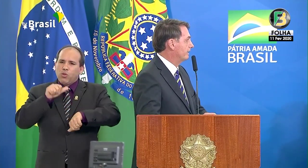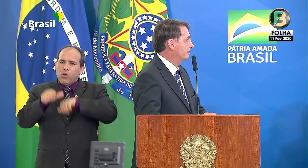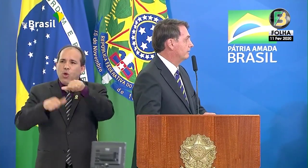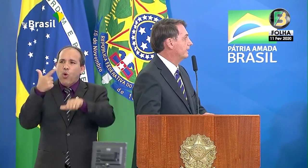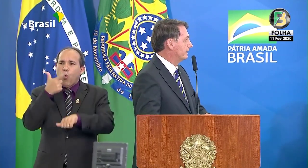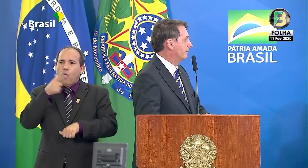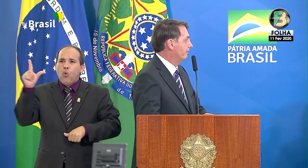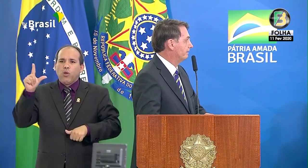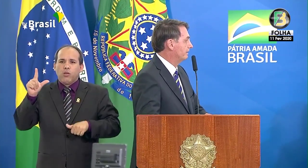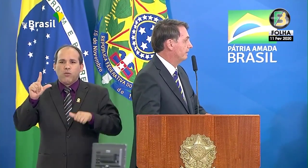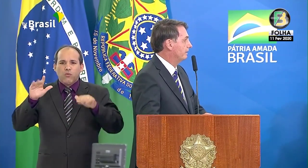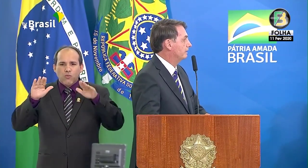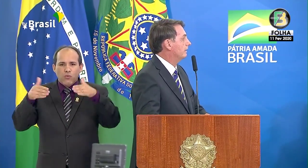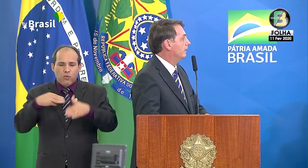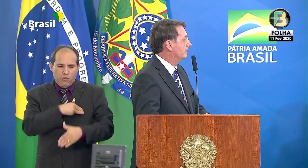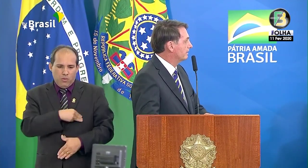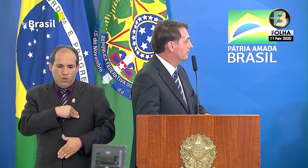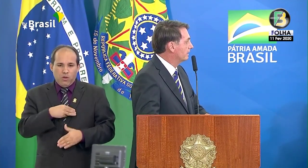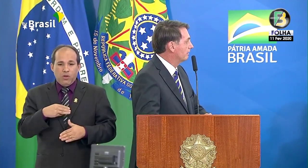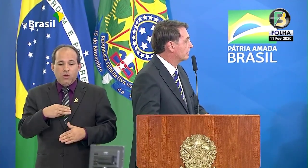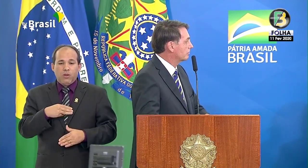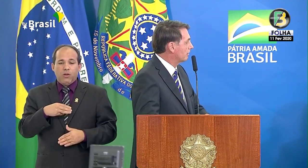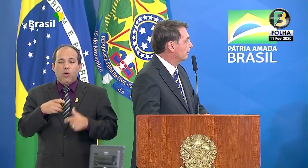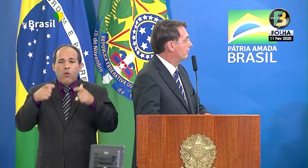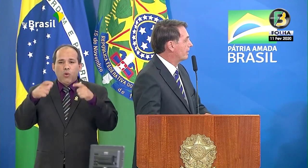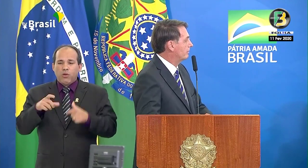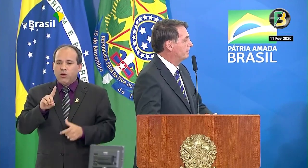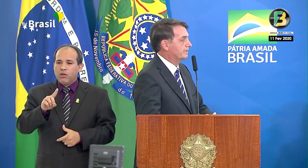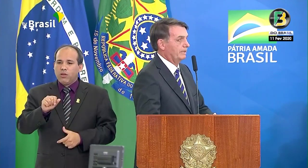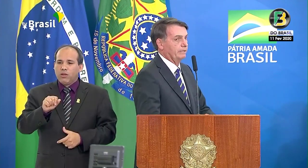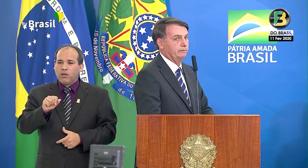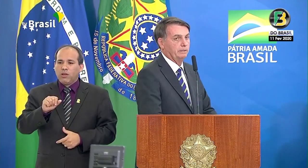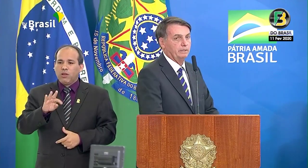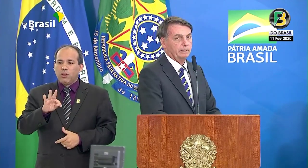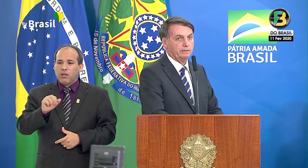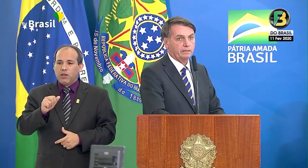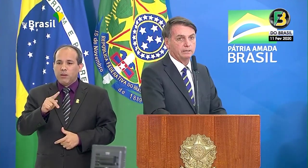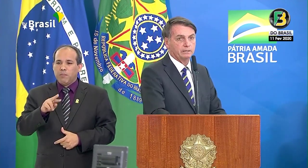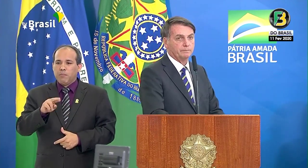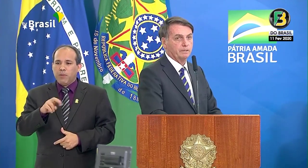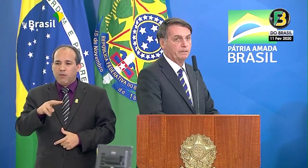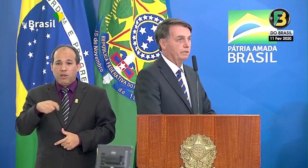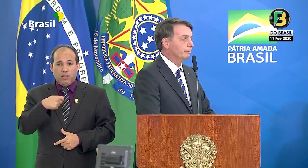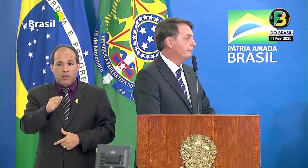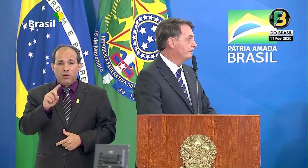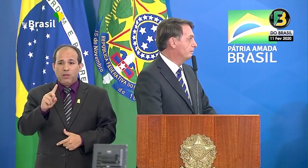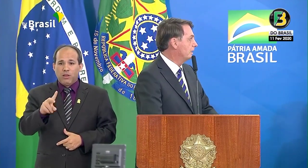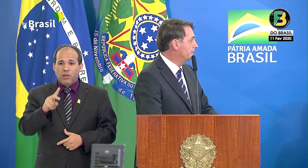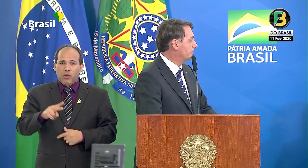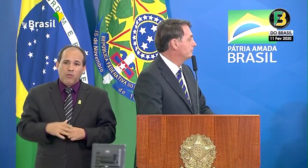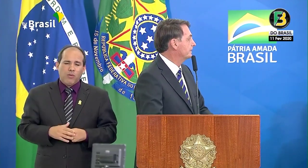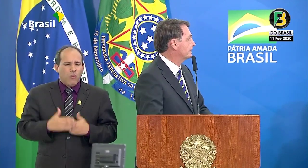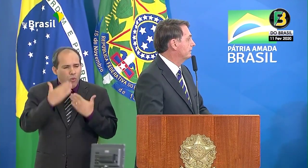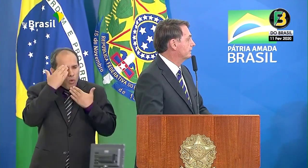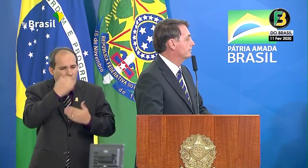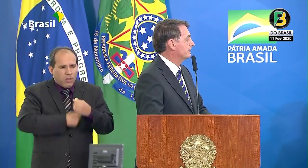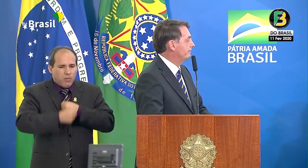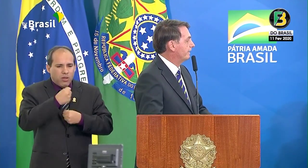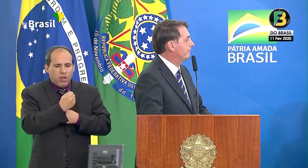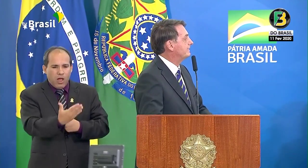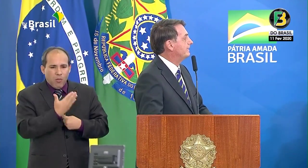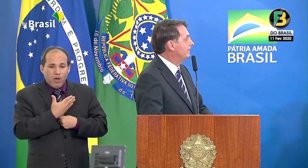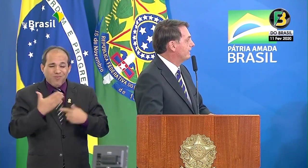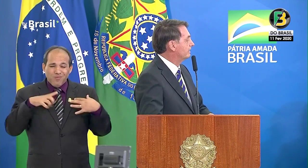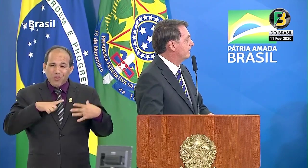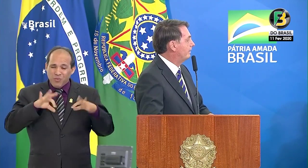na frente do Dataprev. Eu agradeço, então, a sua colaboração no passado e aqui eu firmo a minha convicção que